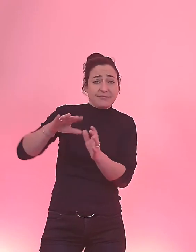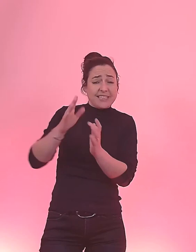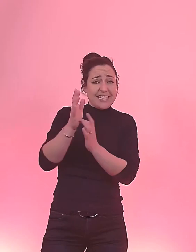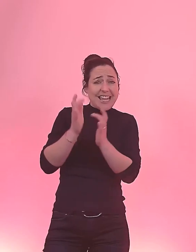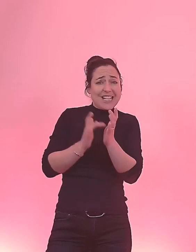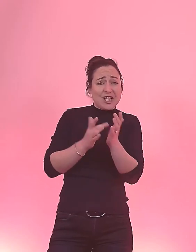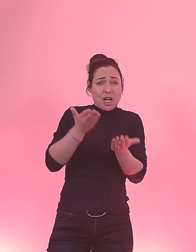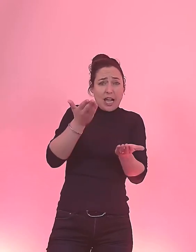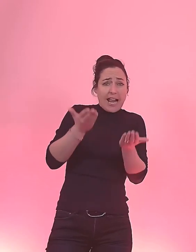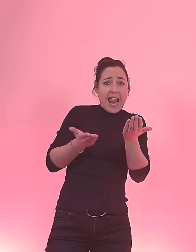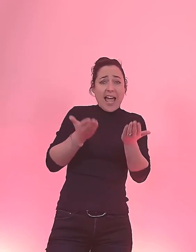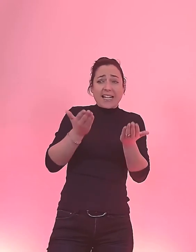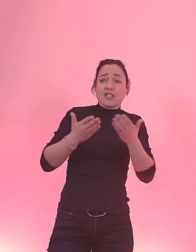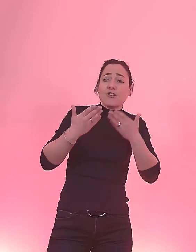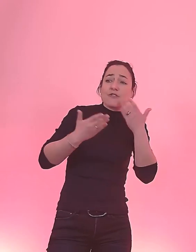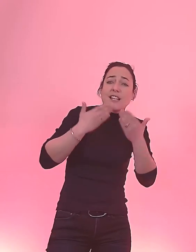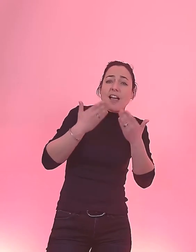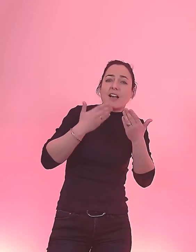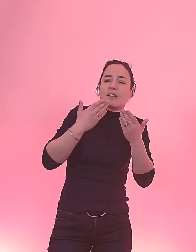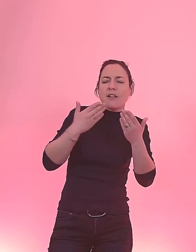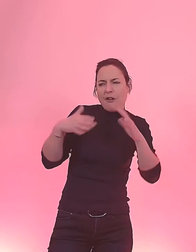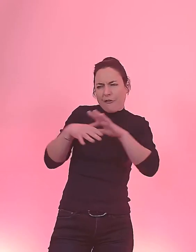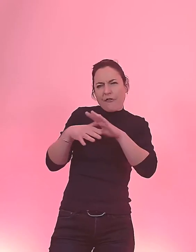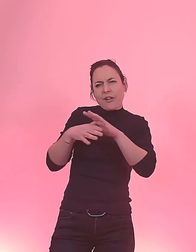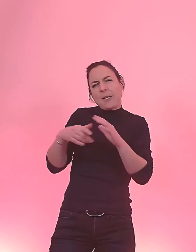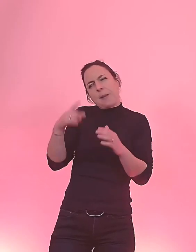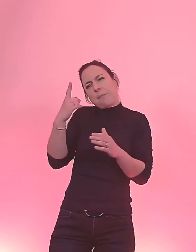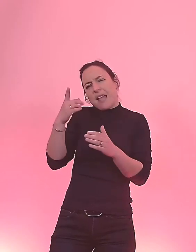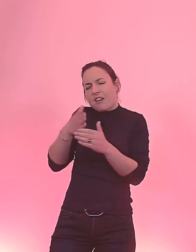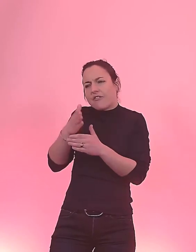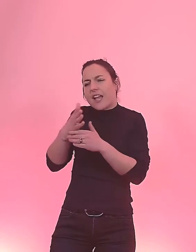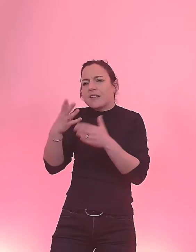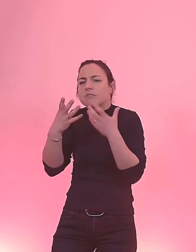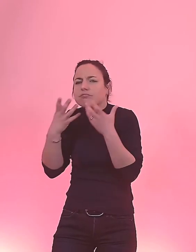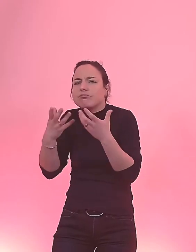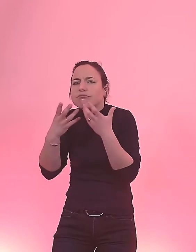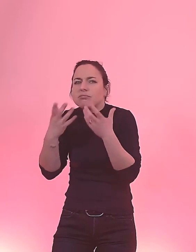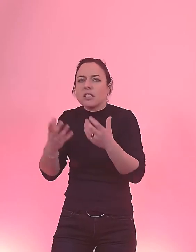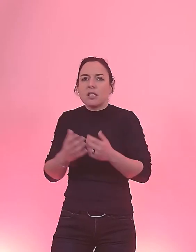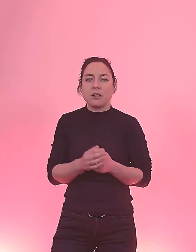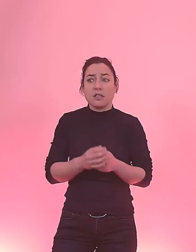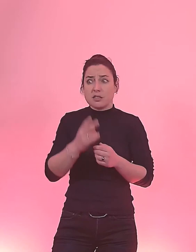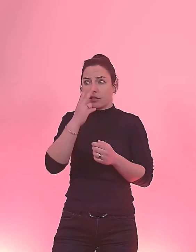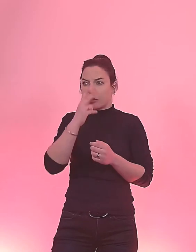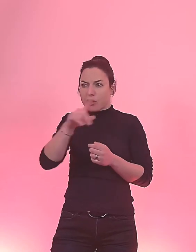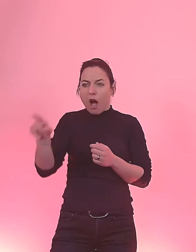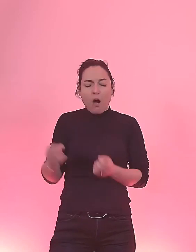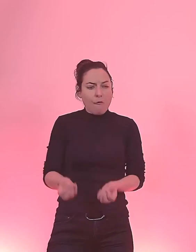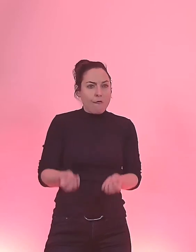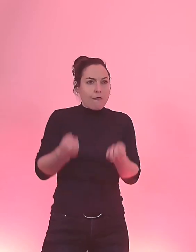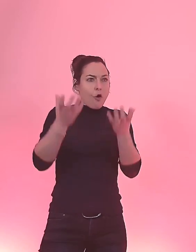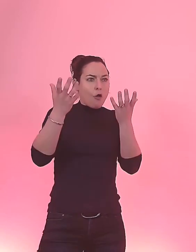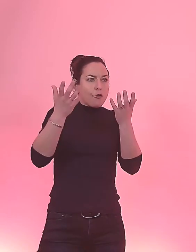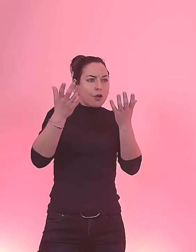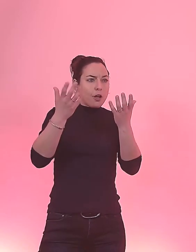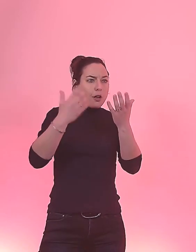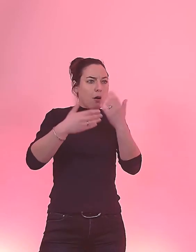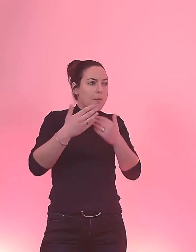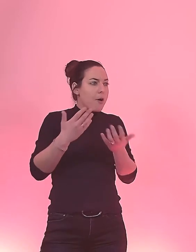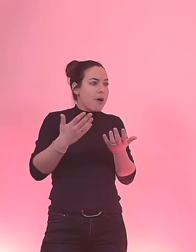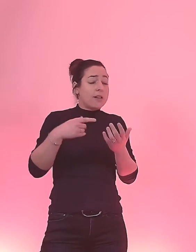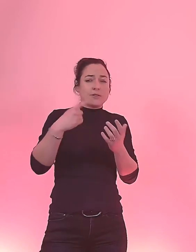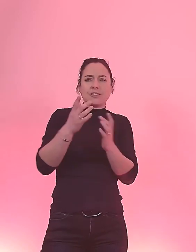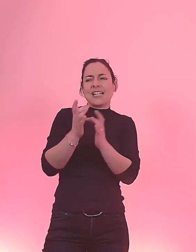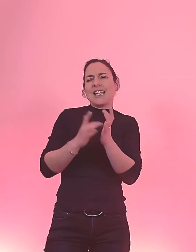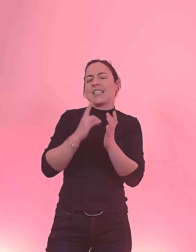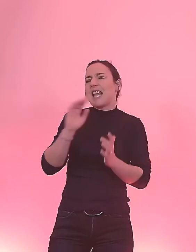leg die het zijn vrienden verder uit zal de wonderen zien gebeuren en toen had juist gezegd aan het eind van de dag ik